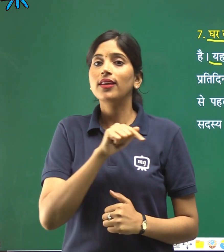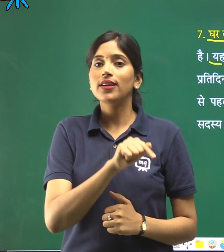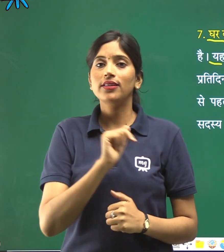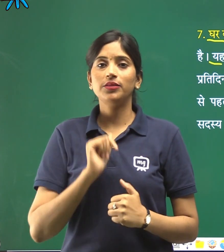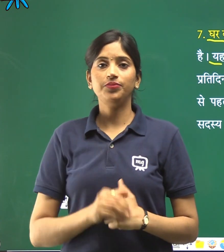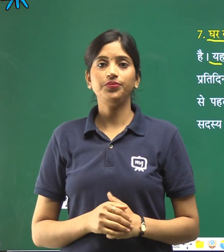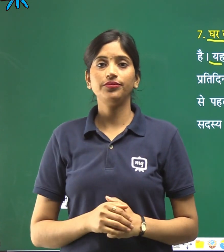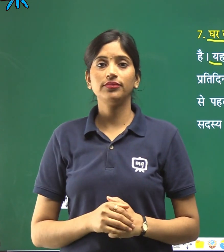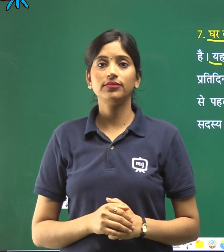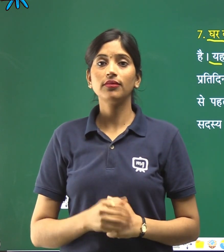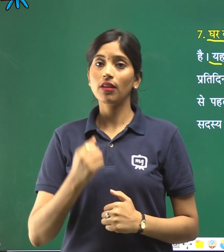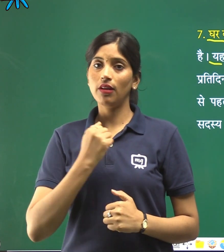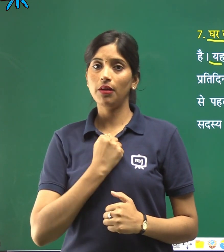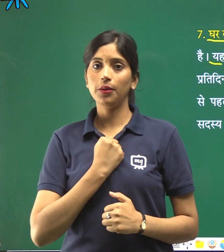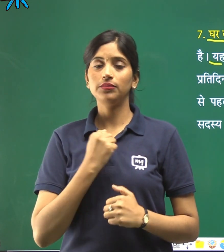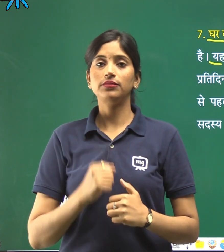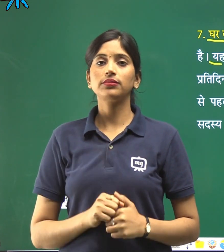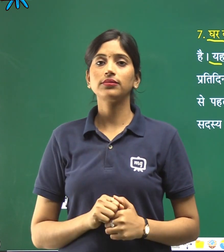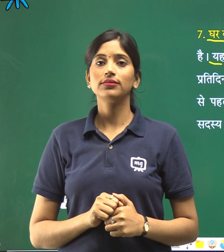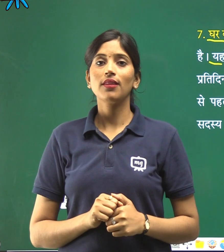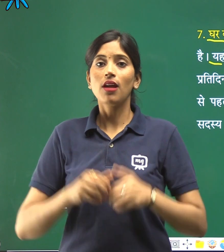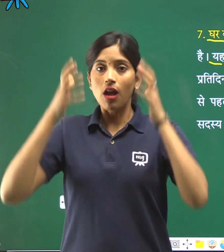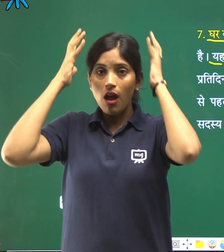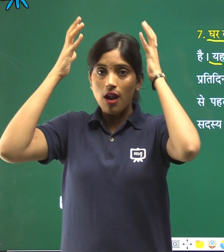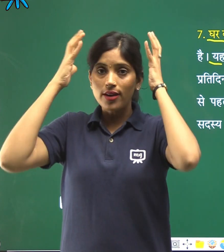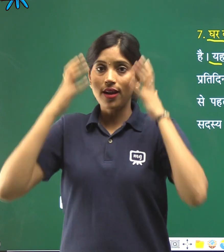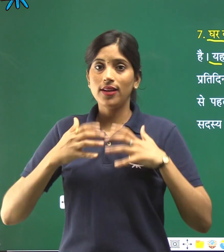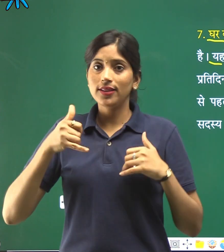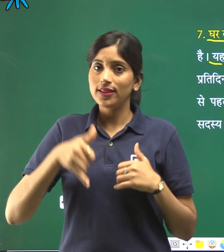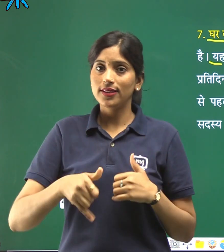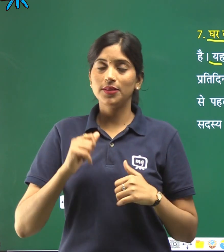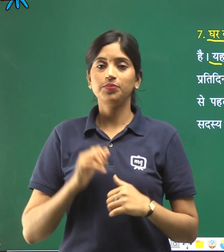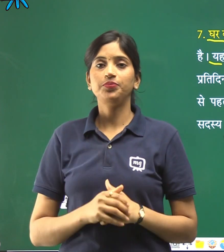यहाँ हम नहाते हैं।